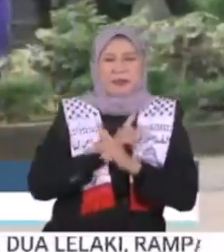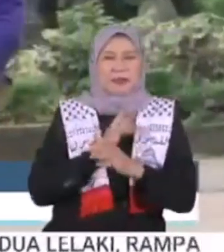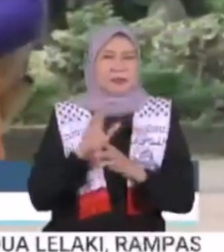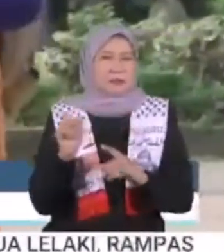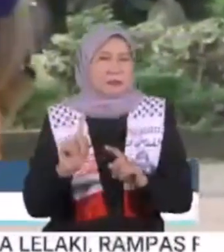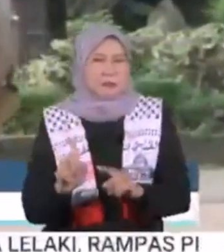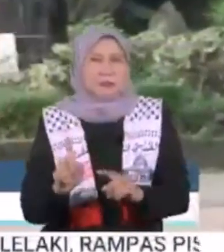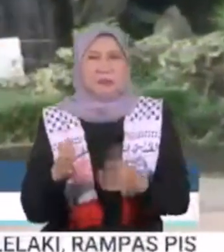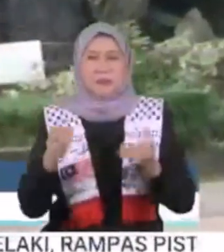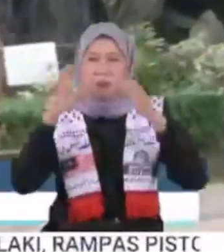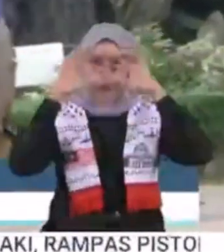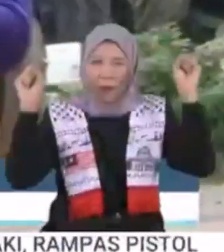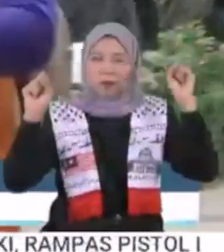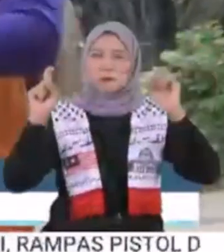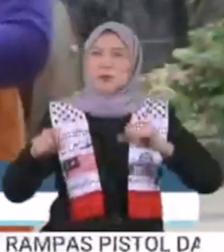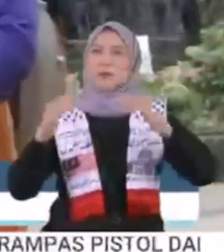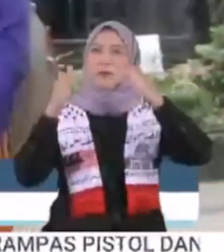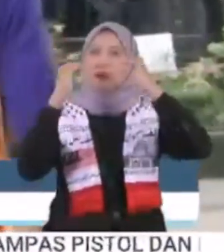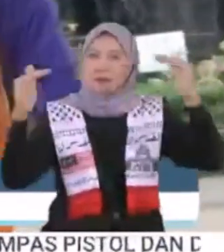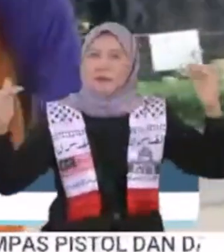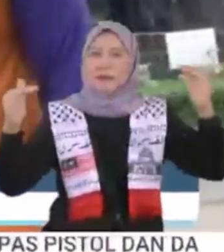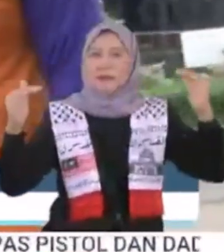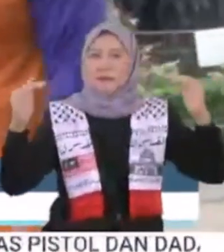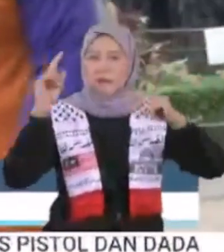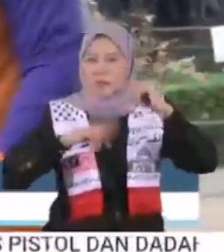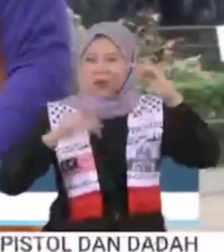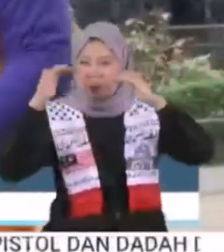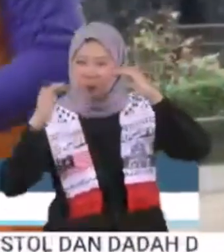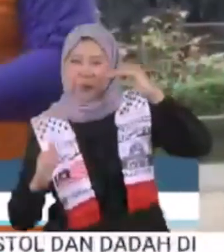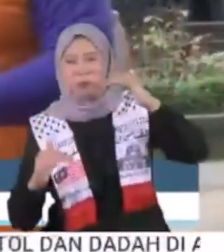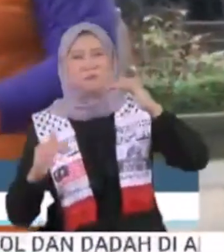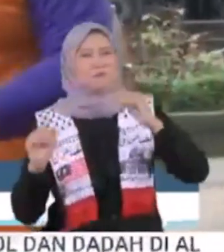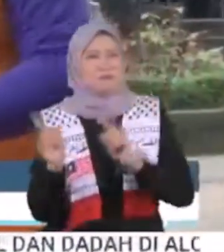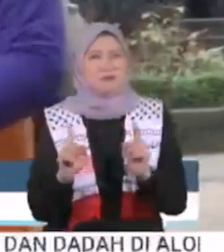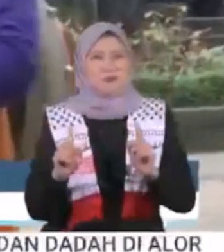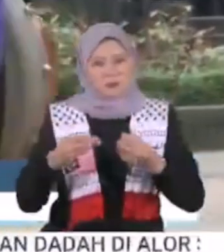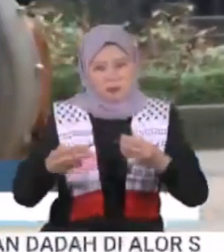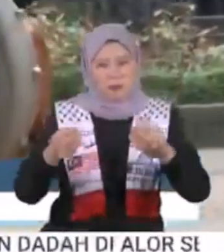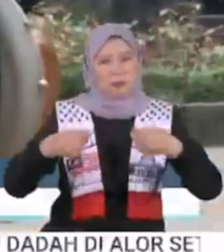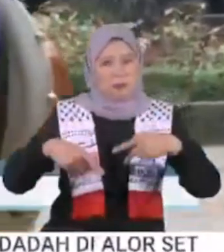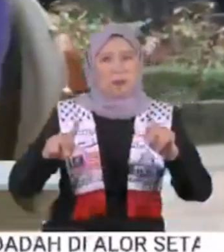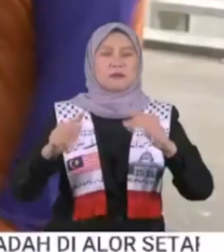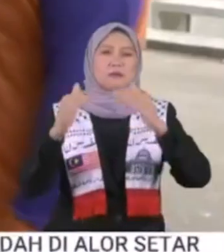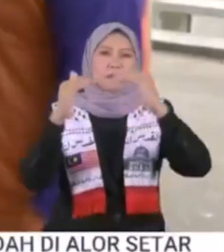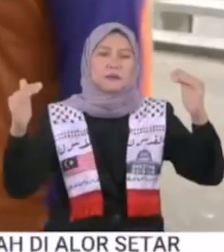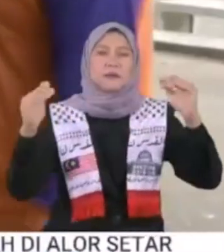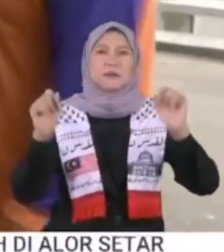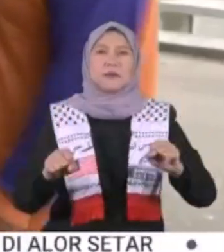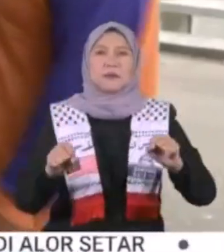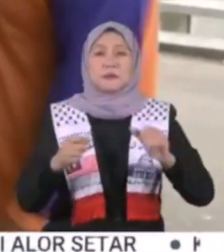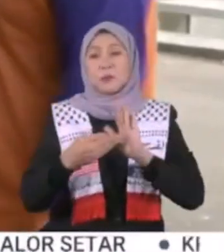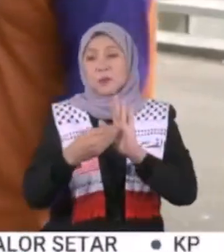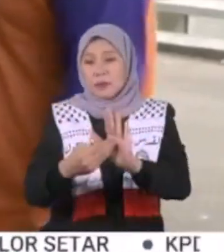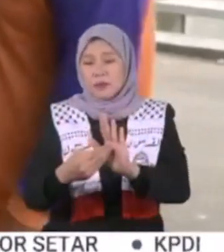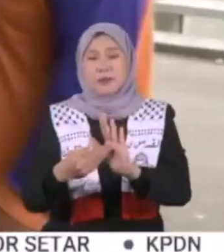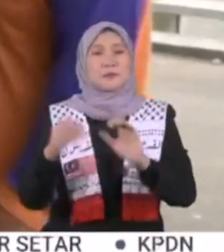rupa. Majikan perlu adil dan tidak berat sebelah, selain perlu memberi peluang kepada golongan ini untuk